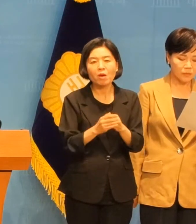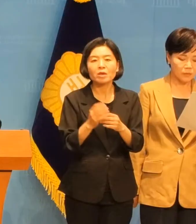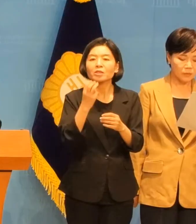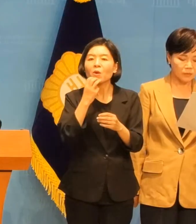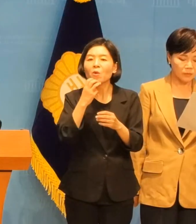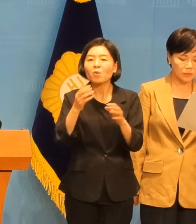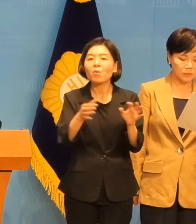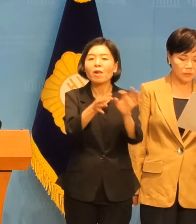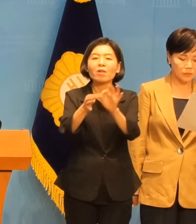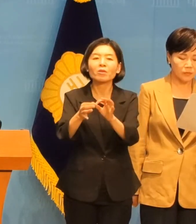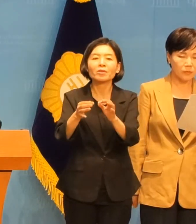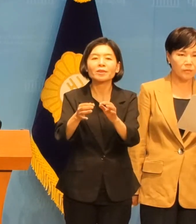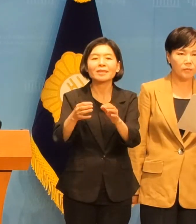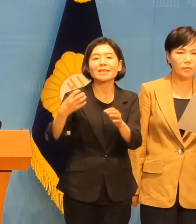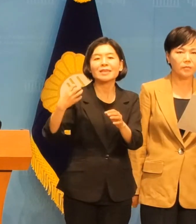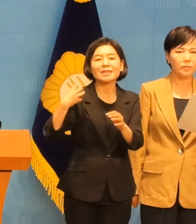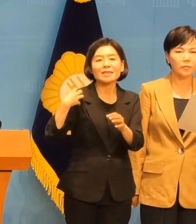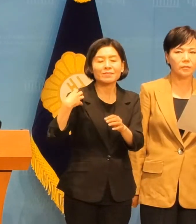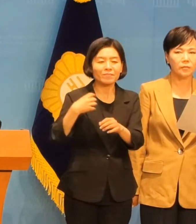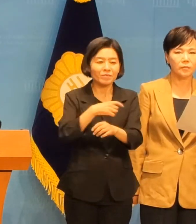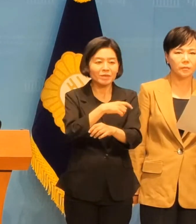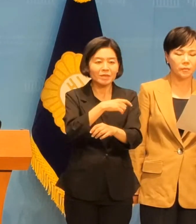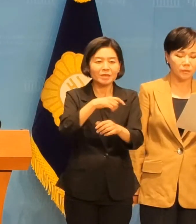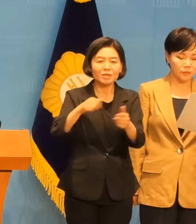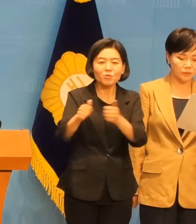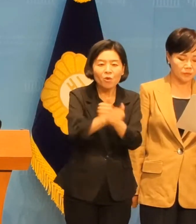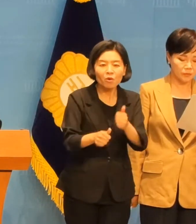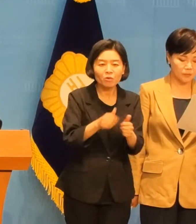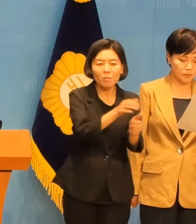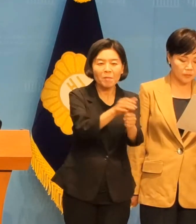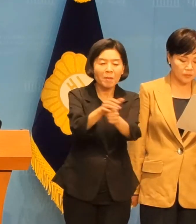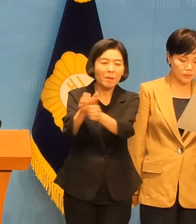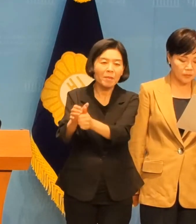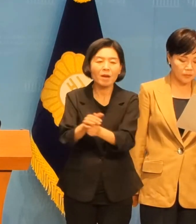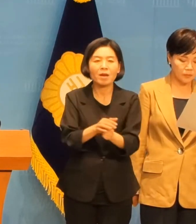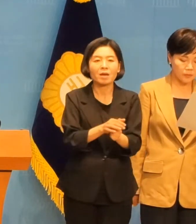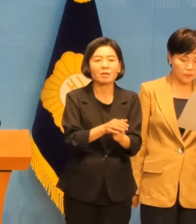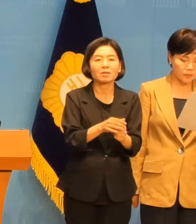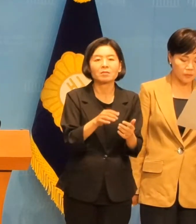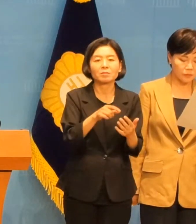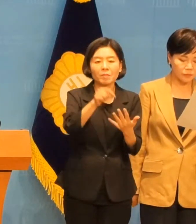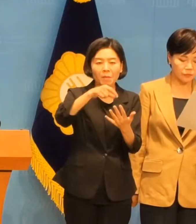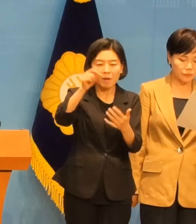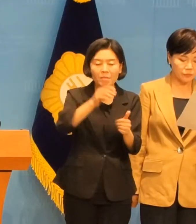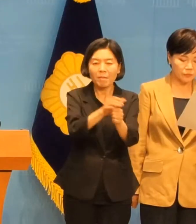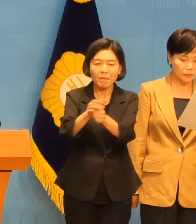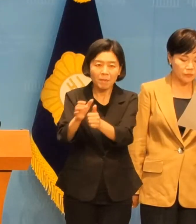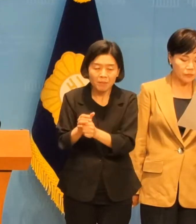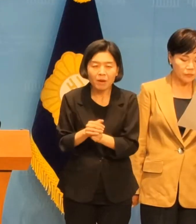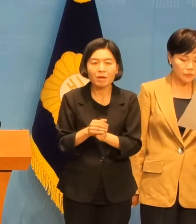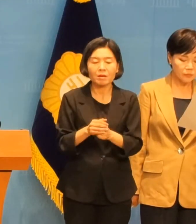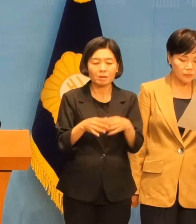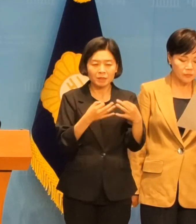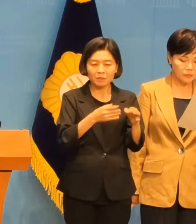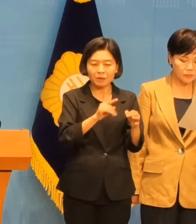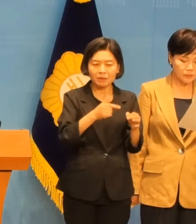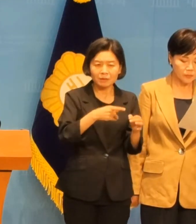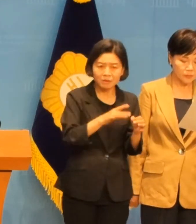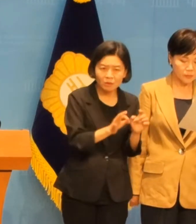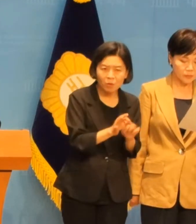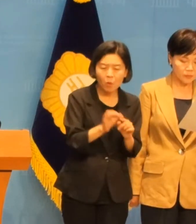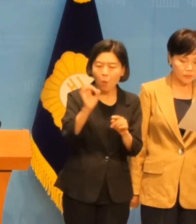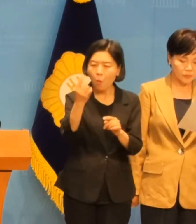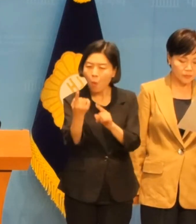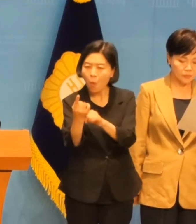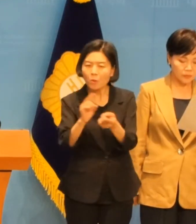유관기관의 임직원으로 줄줄이 선임되었습니다. 따라서 김한정 씨가 오 시장을 대신하여